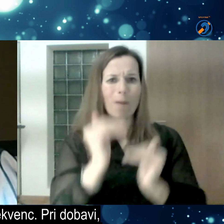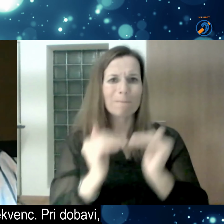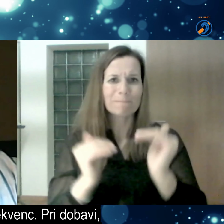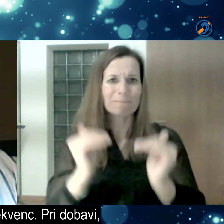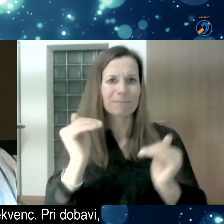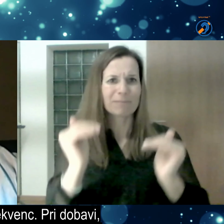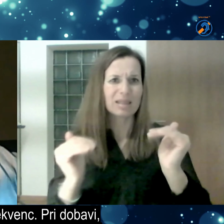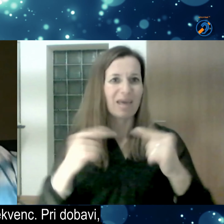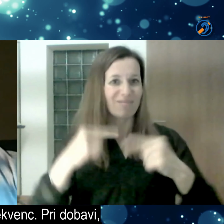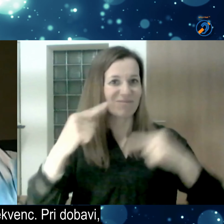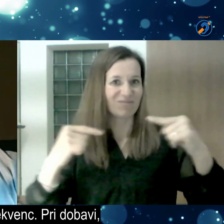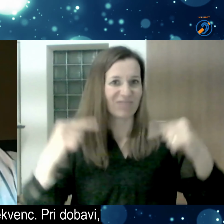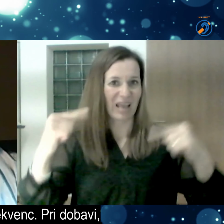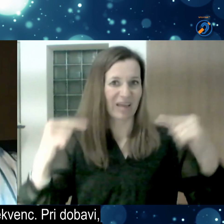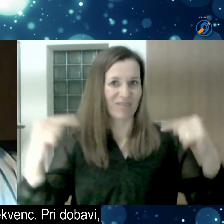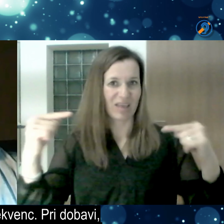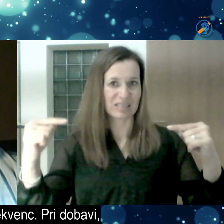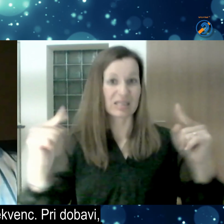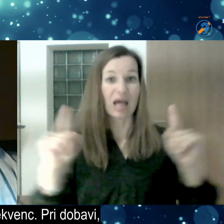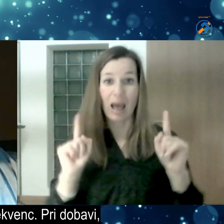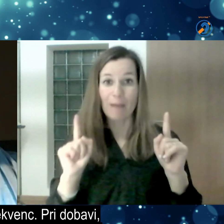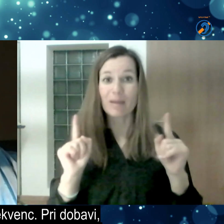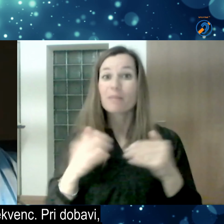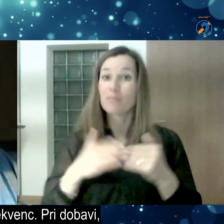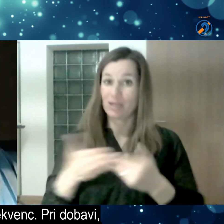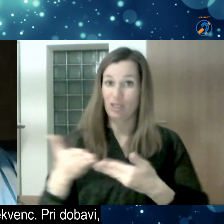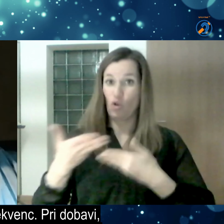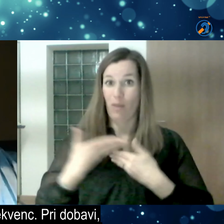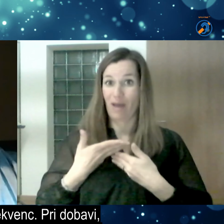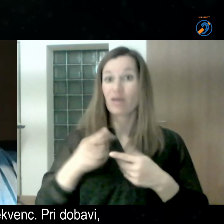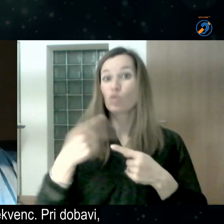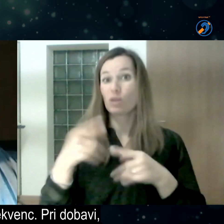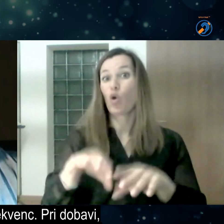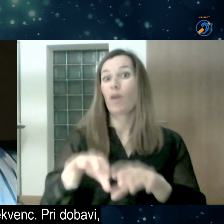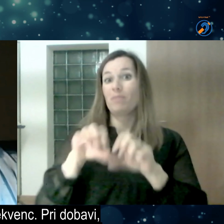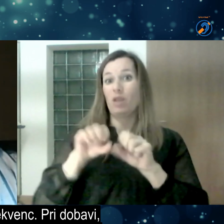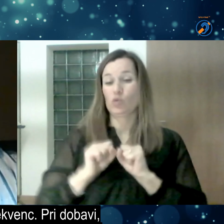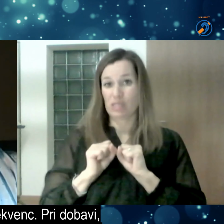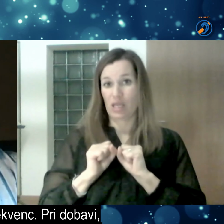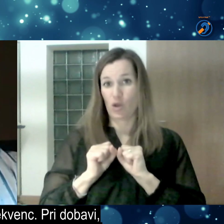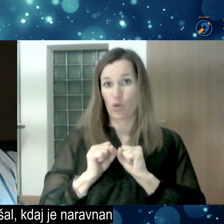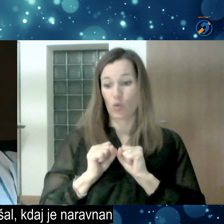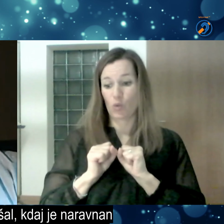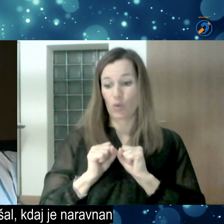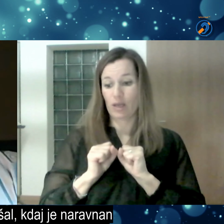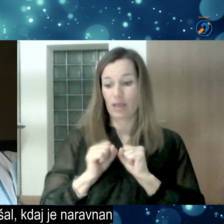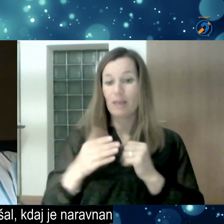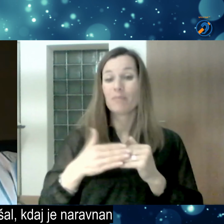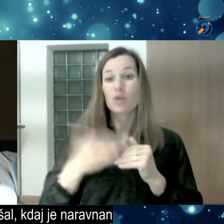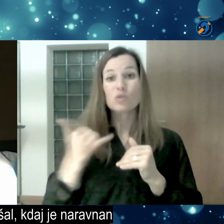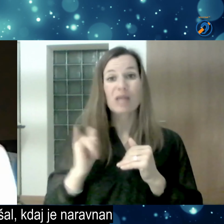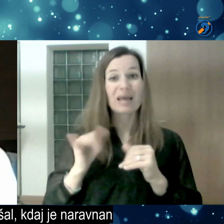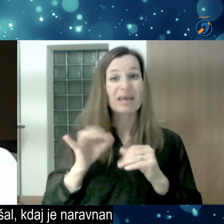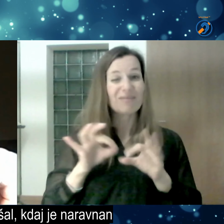frekvenc. Ampak pri dobavi, ko ga je prevzel, ga je pri vsaki frekvenci